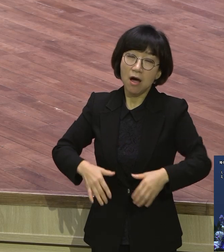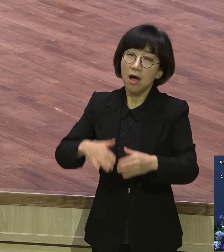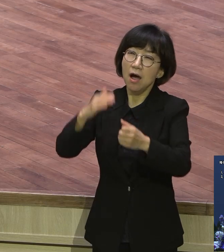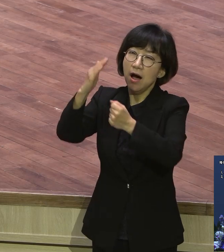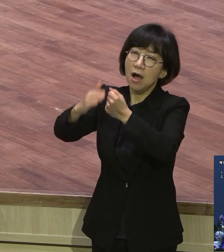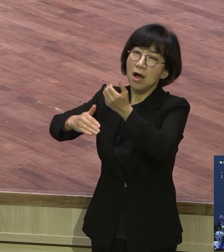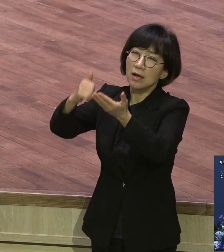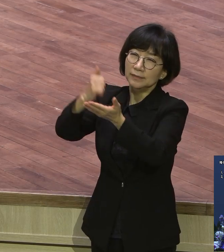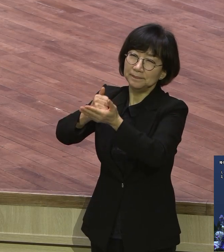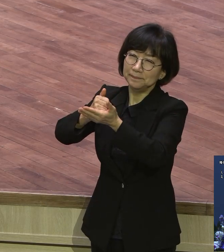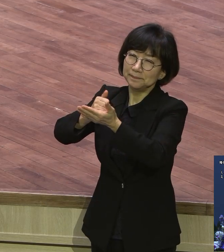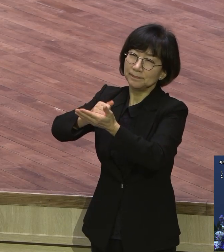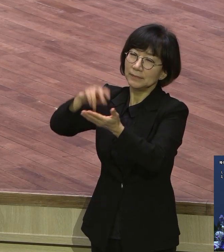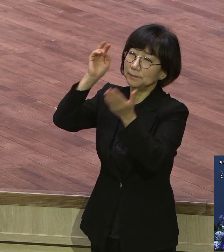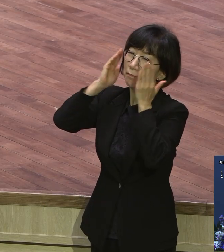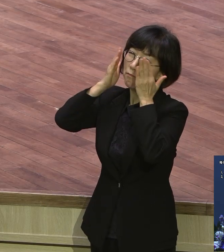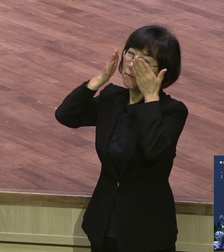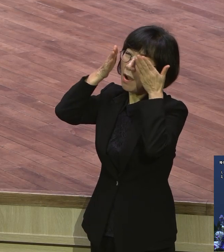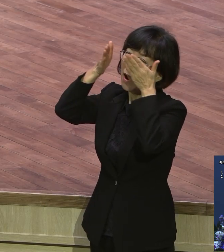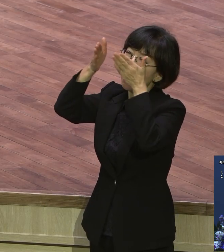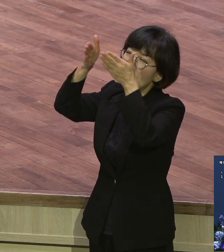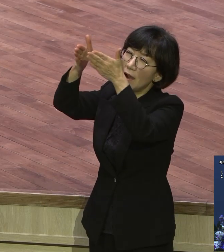항상 기뻐하고 감사의